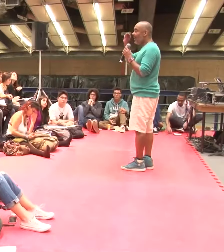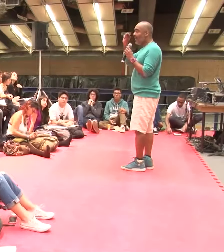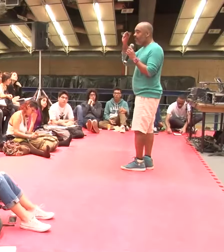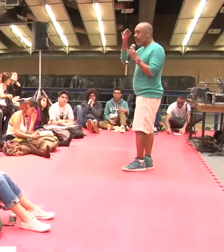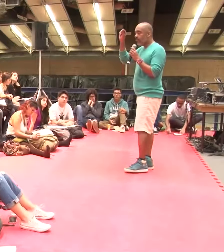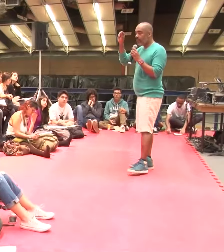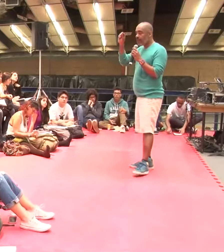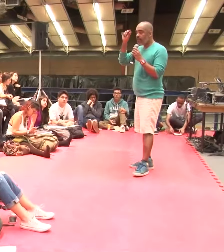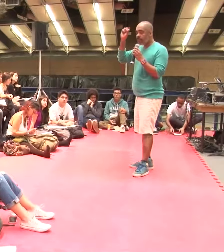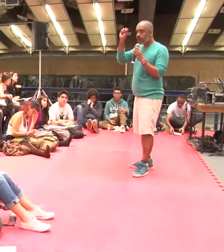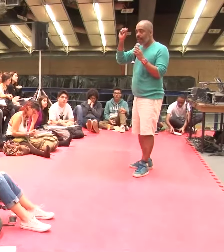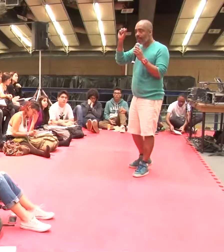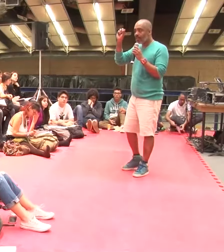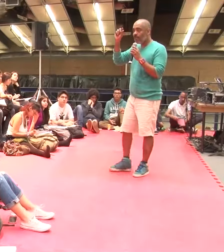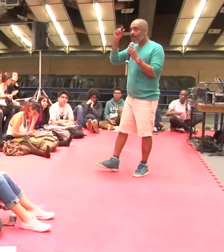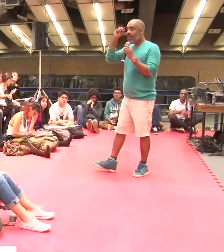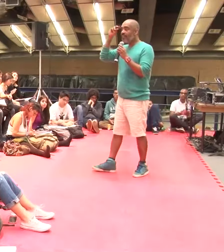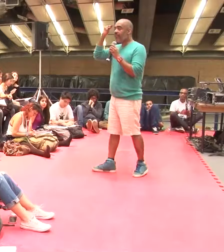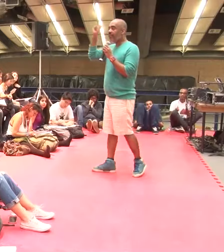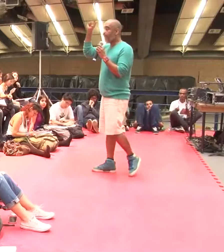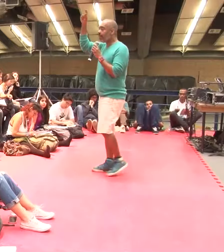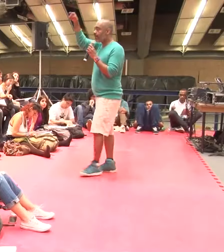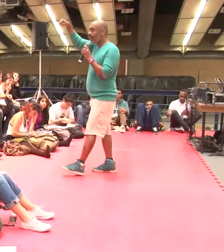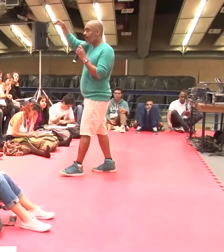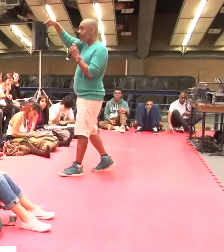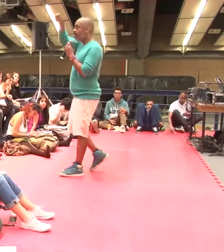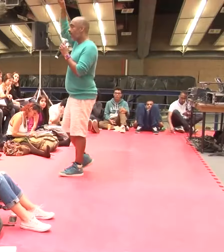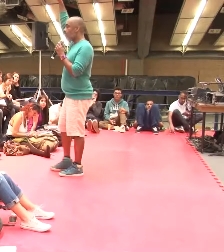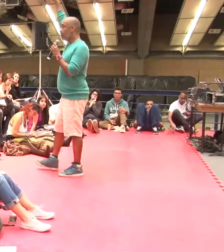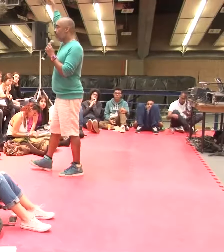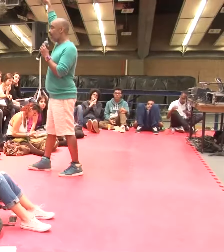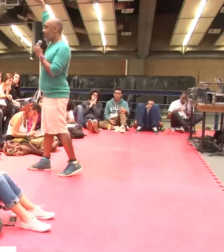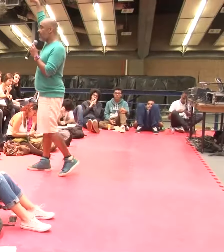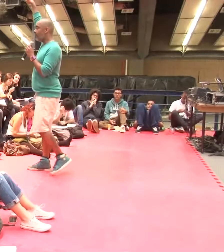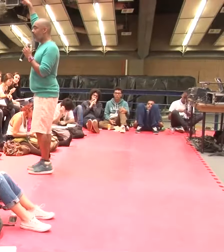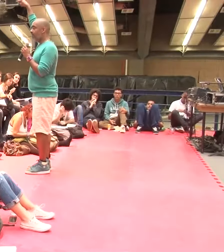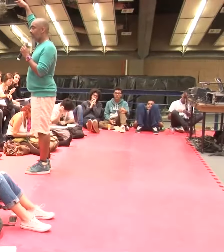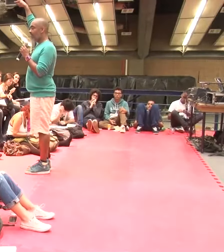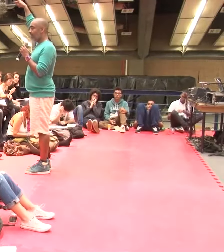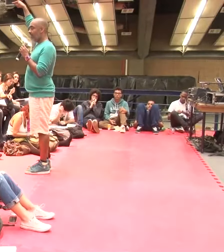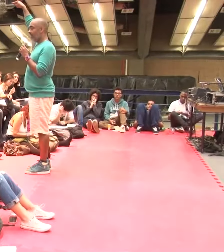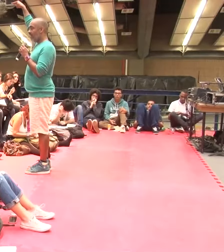E ele quer construir um aspecto que vai ser fundamental na economia narrativa.